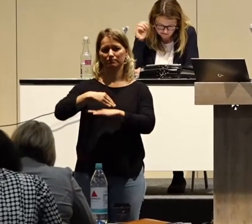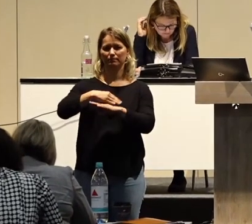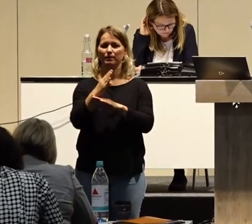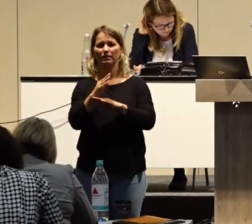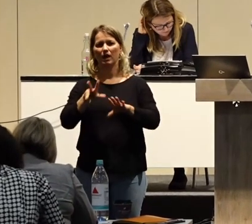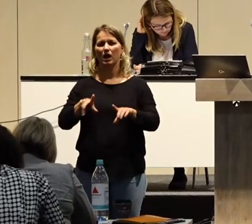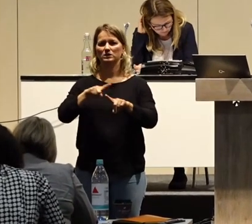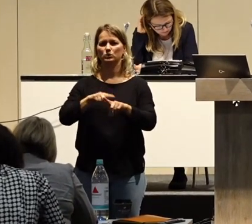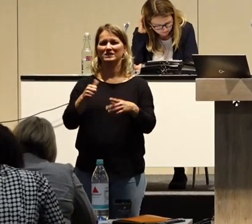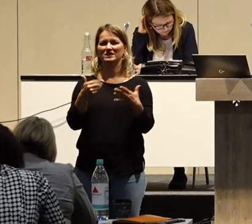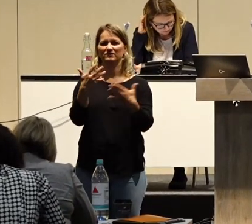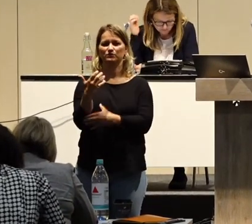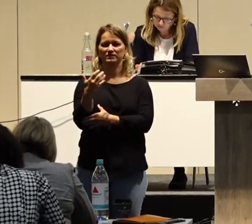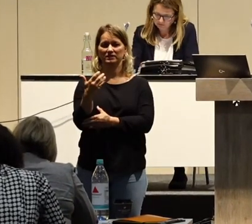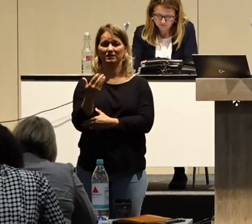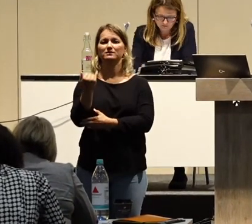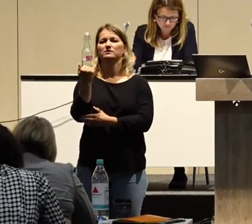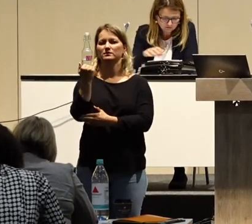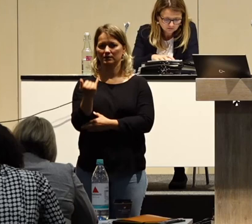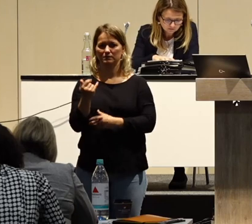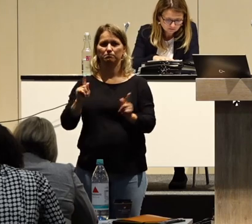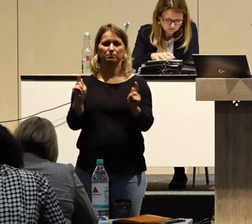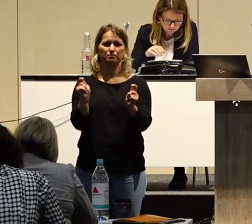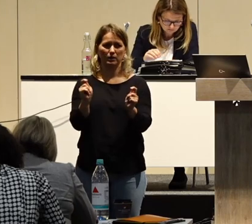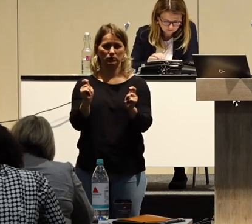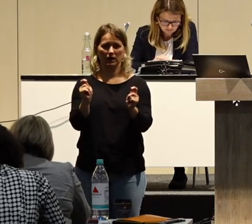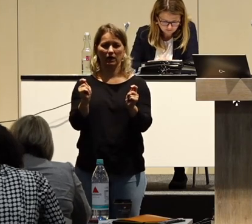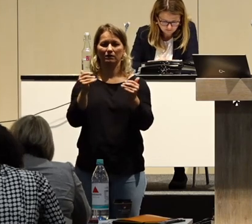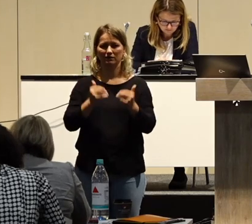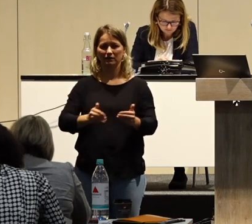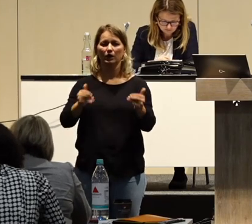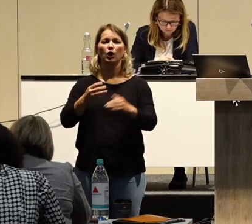Uhr. Wir gehen jetzt in die Pause und machen 19.25 Uhr weiter.